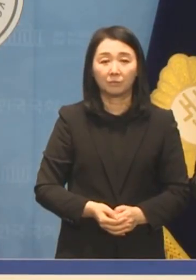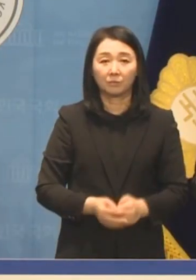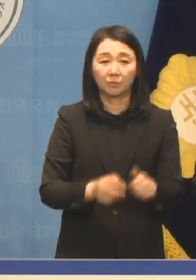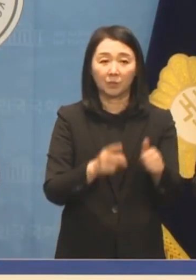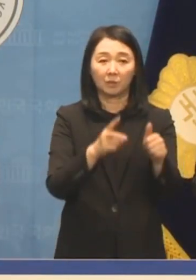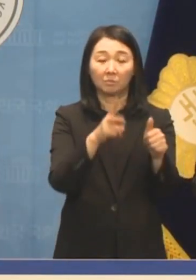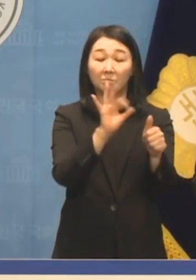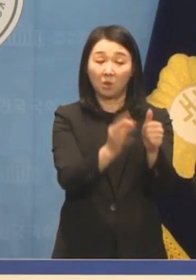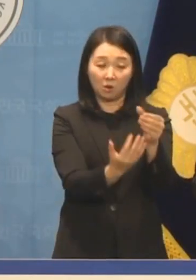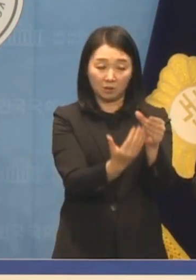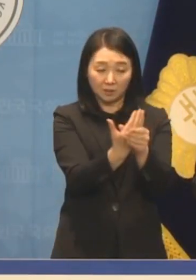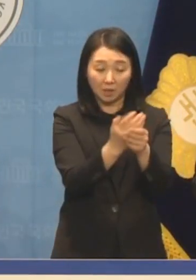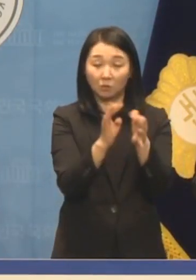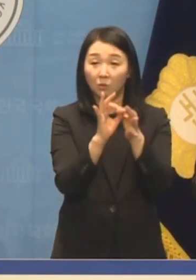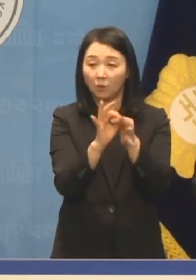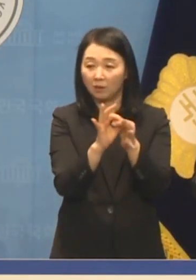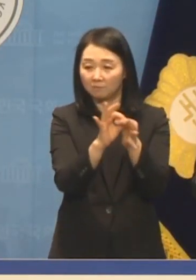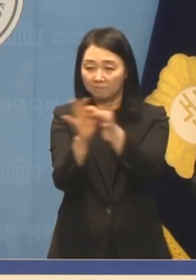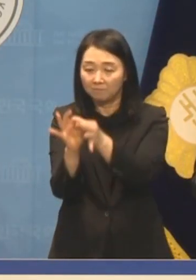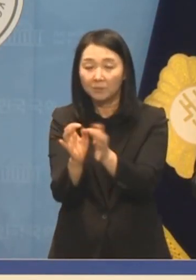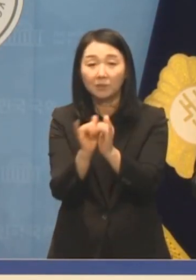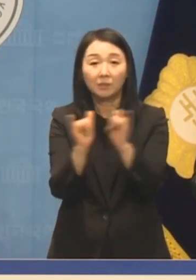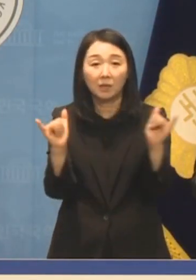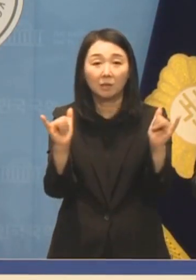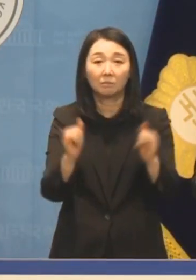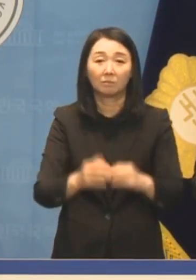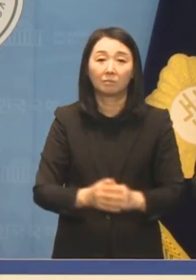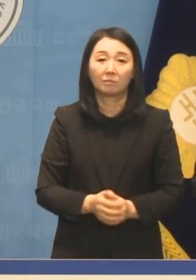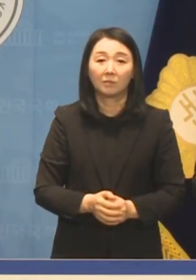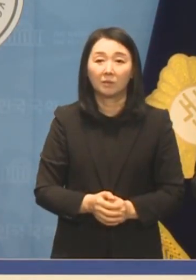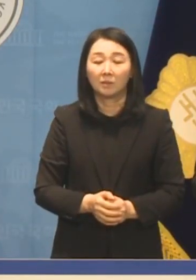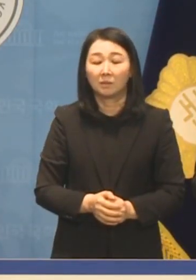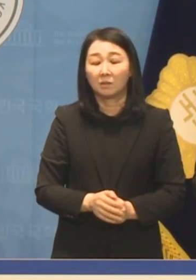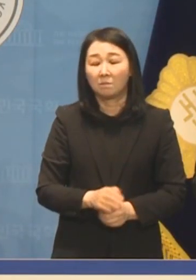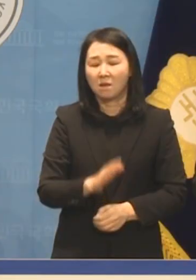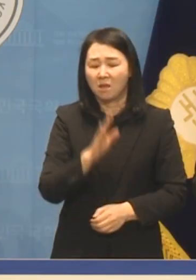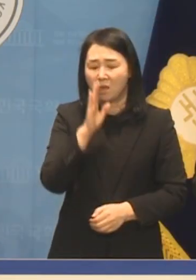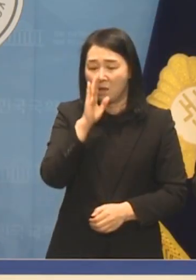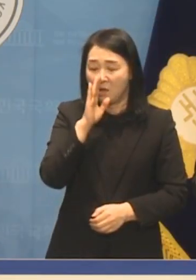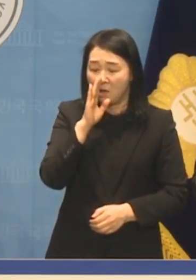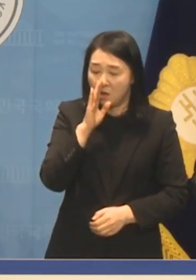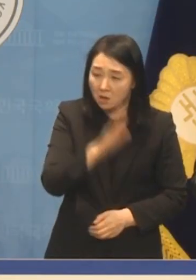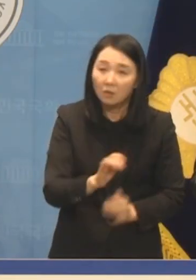명태균 게이트에 연루된 자들은 질이 나쁜 조작범들입니다.